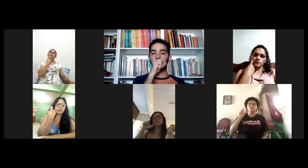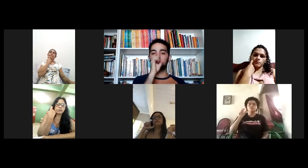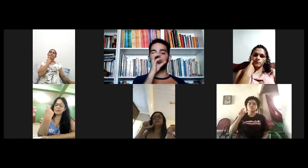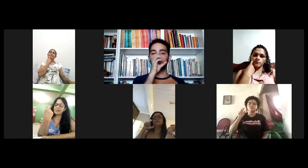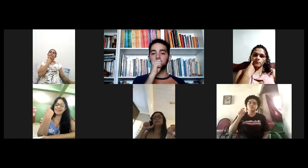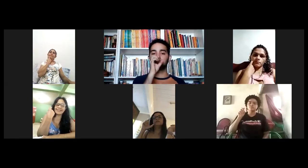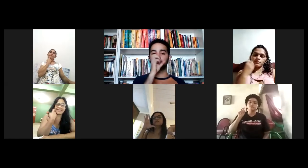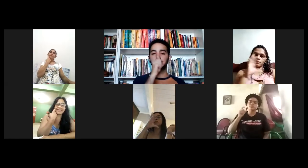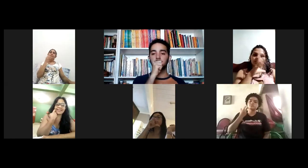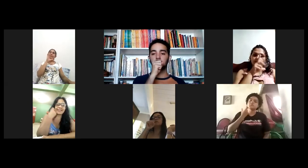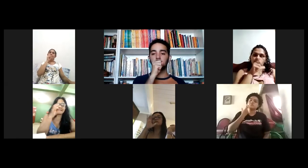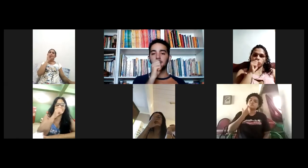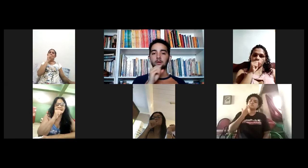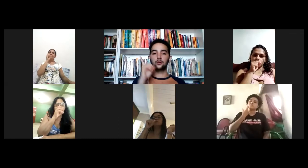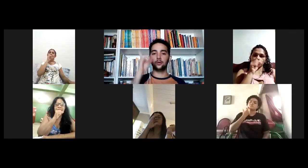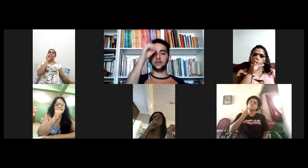sábado,